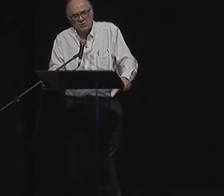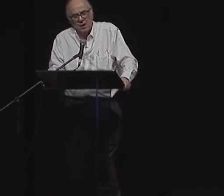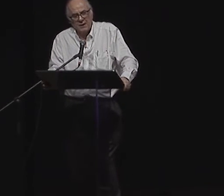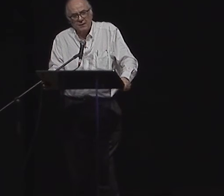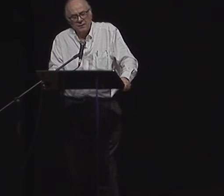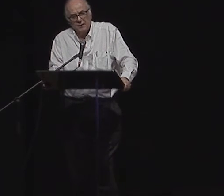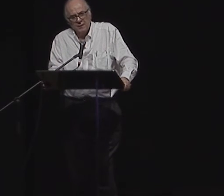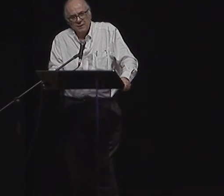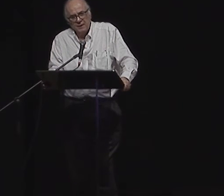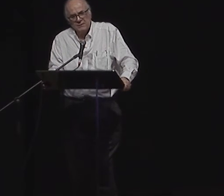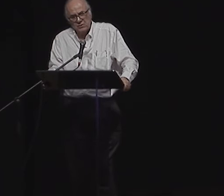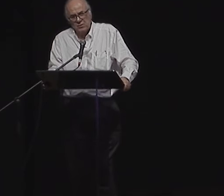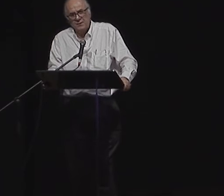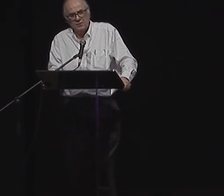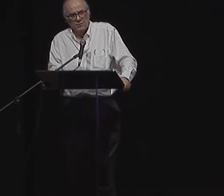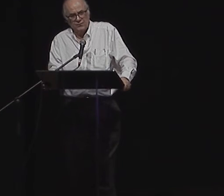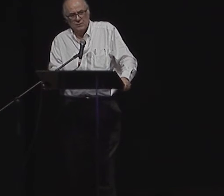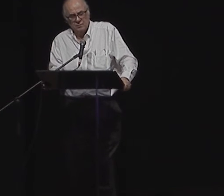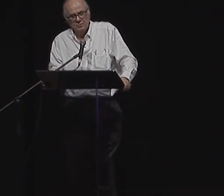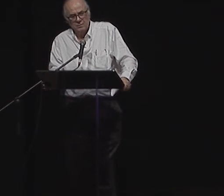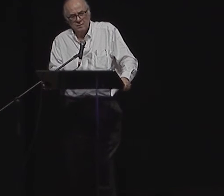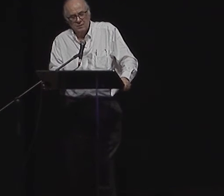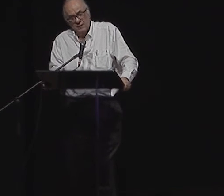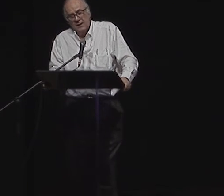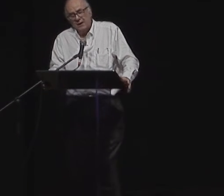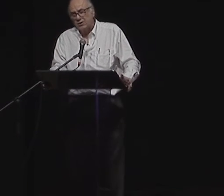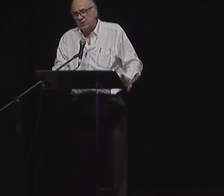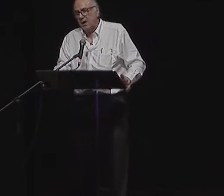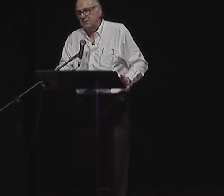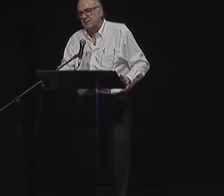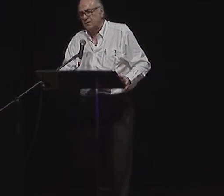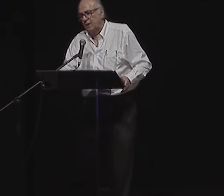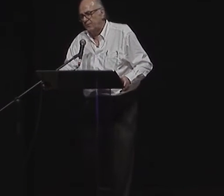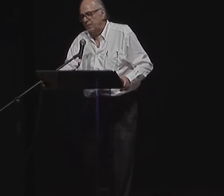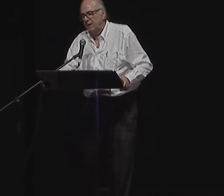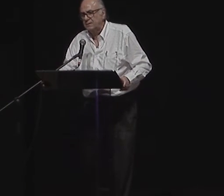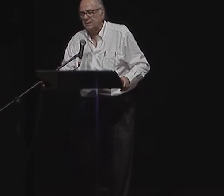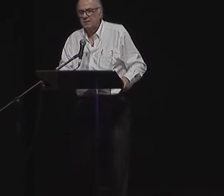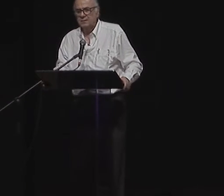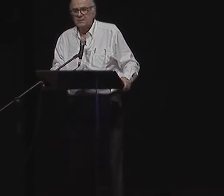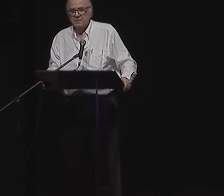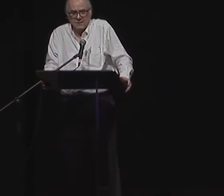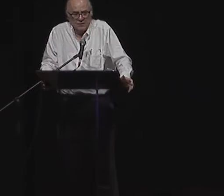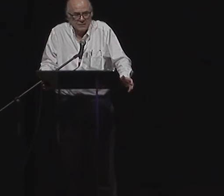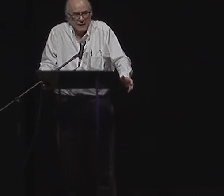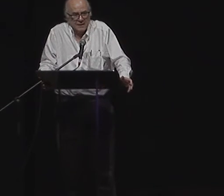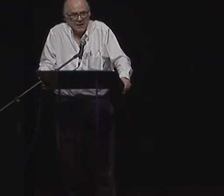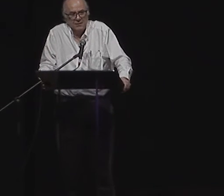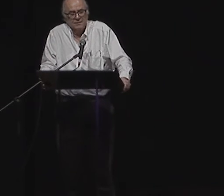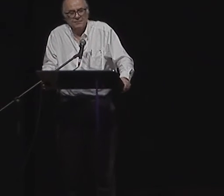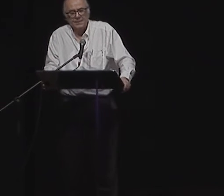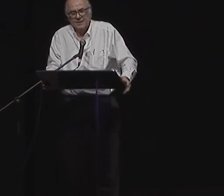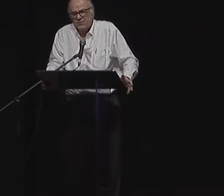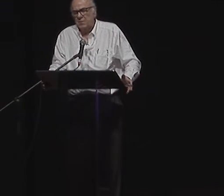que se destrói esta zona de conforto? Ela destrói-se, obviamente, saindo da sala